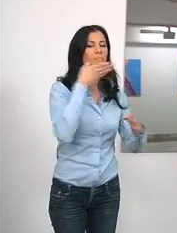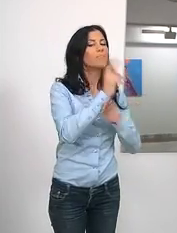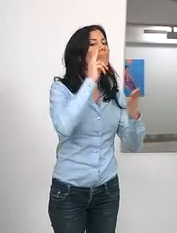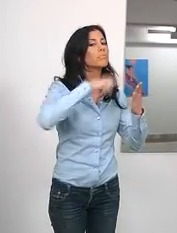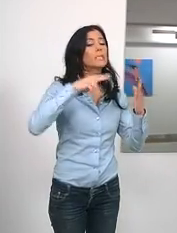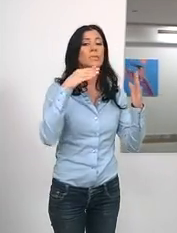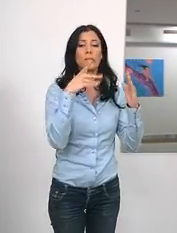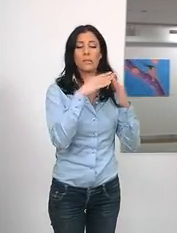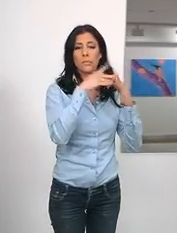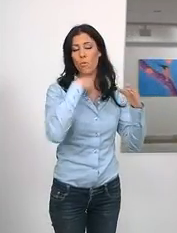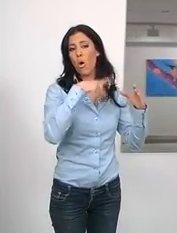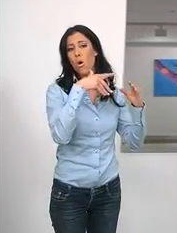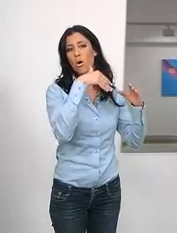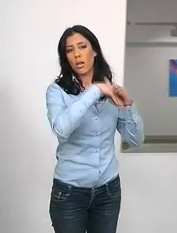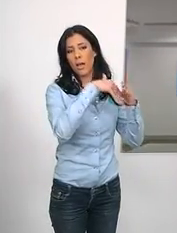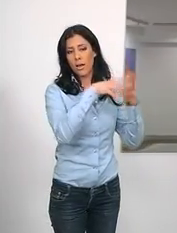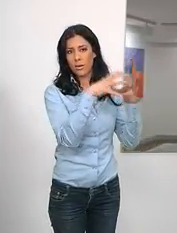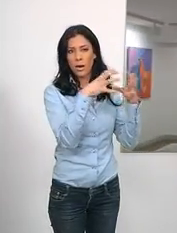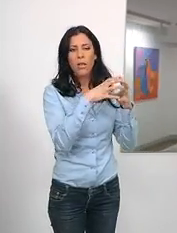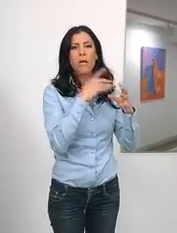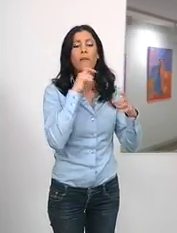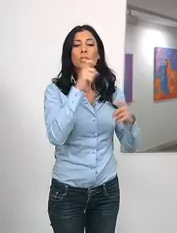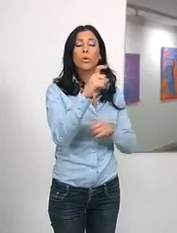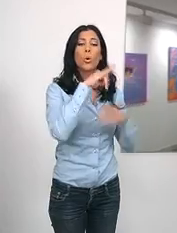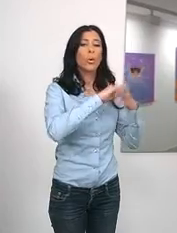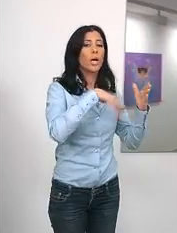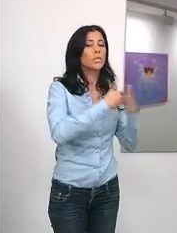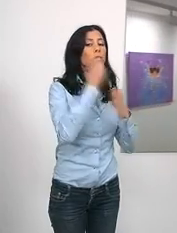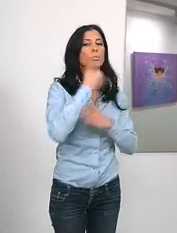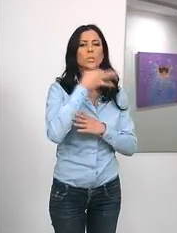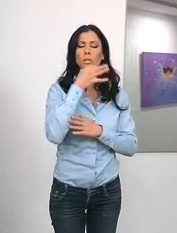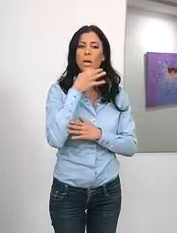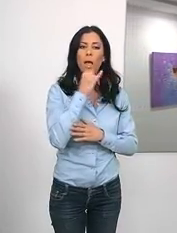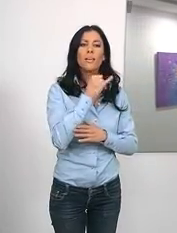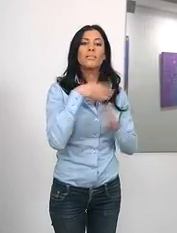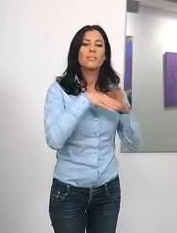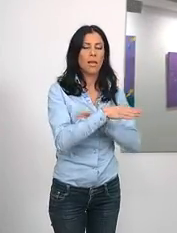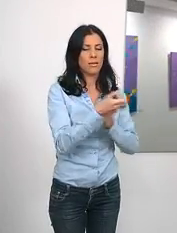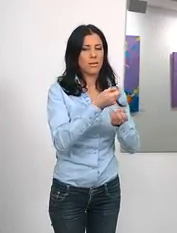caja Granada quienes lo deseen podrán visitar la muestra de lunes a sábado por la tarde con entrada